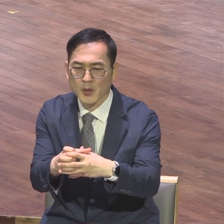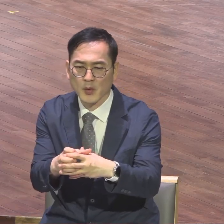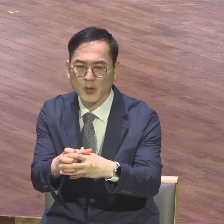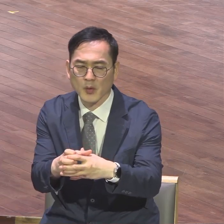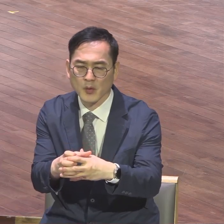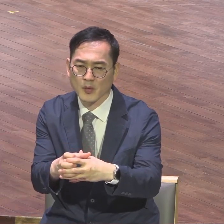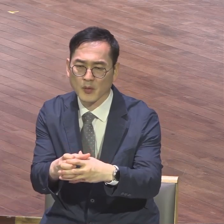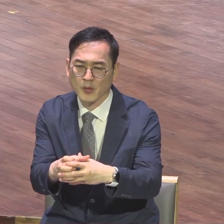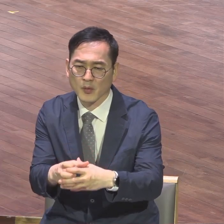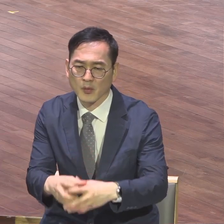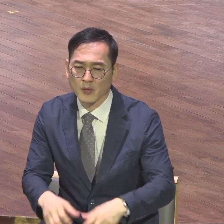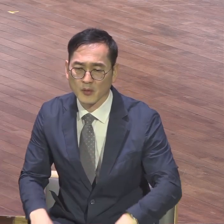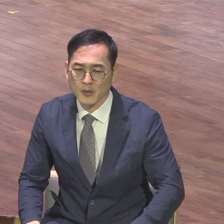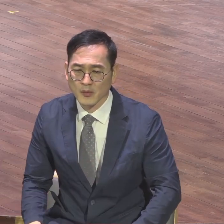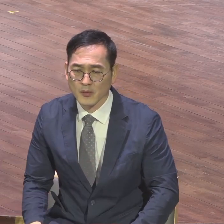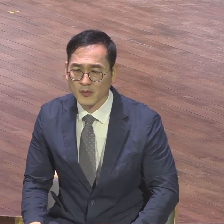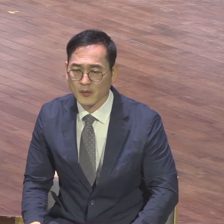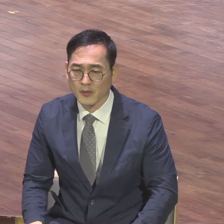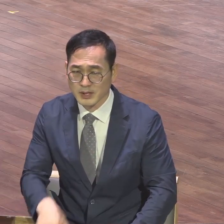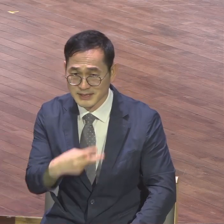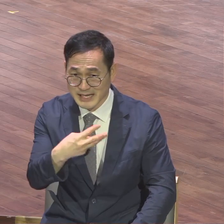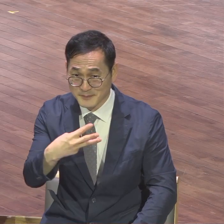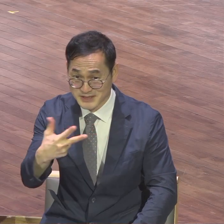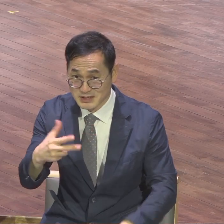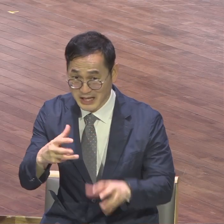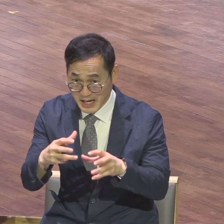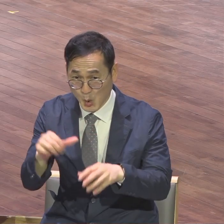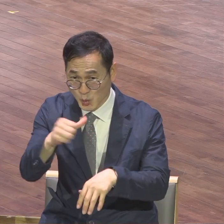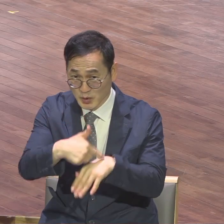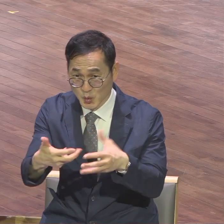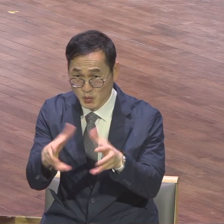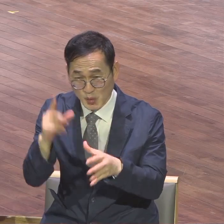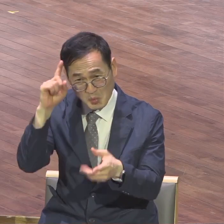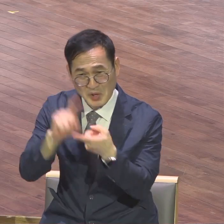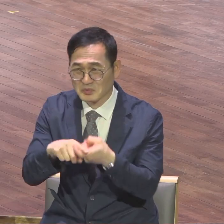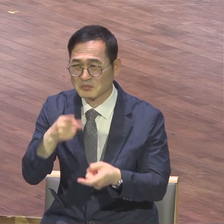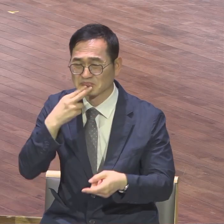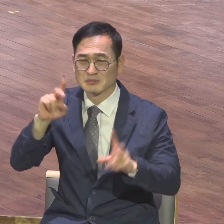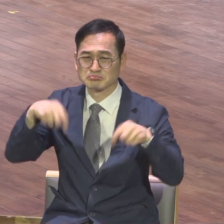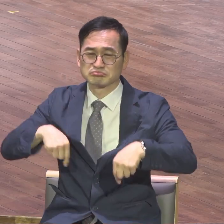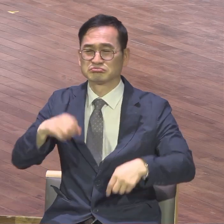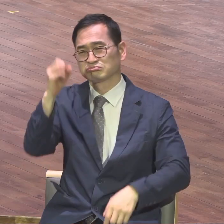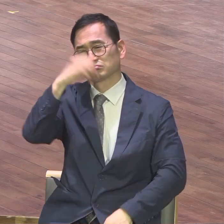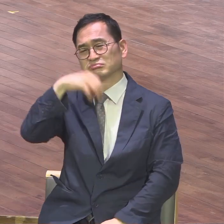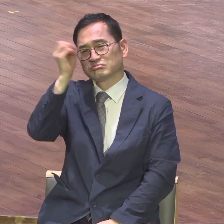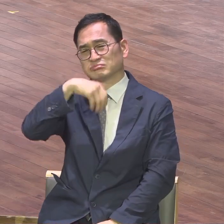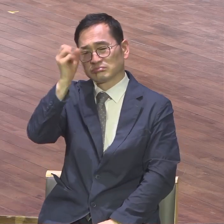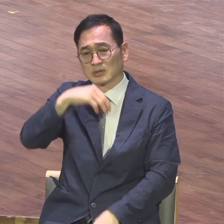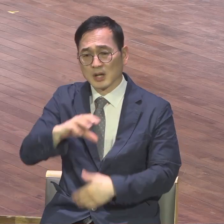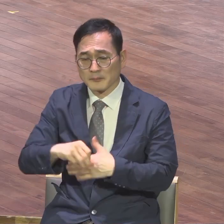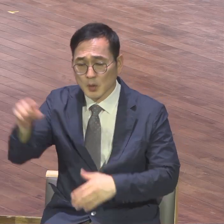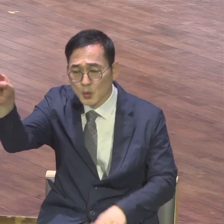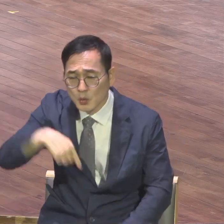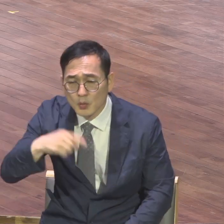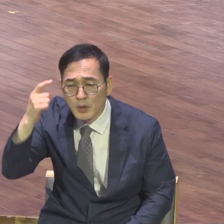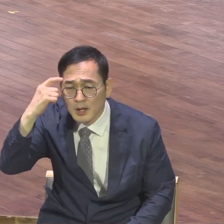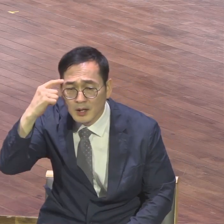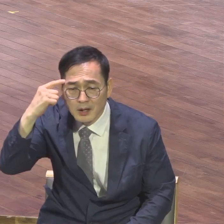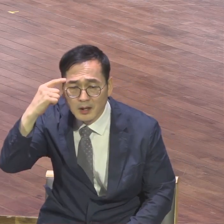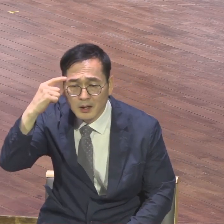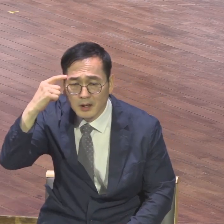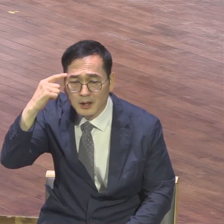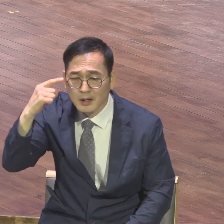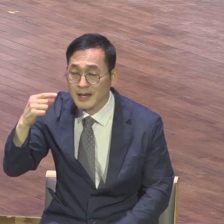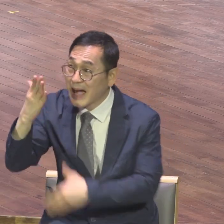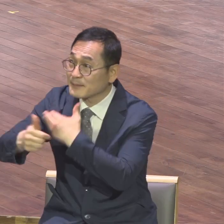그런데 성교에 2, 3천 명, 5천 명, 내가 관심 없다. 그러면 하나님 예배는 축복